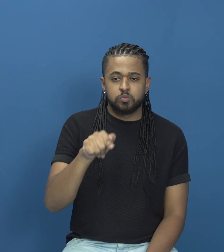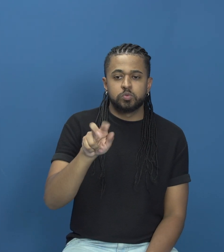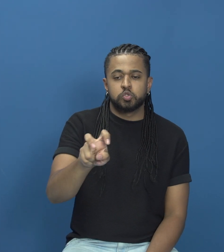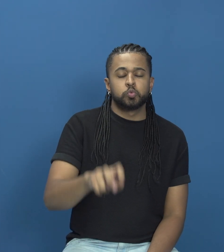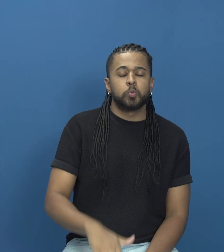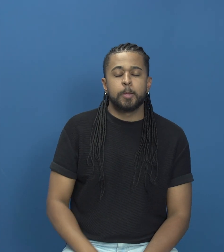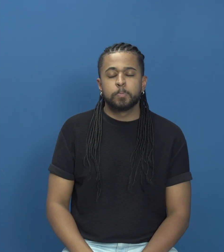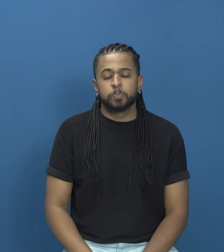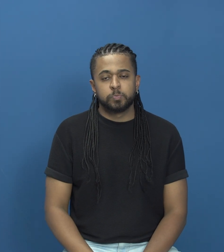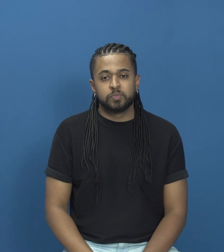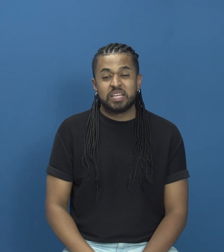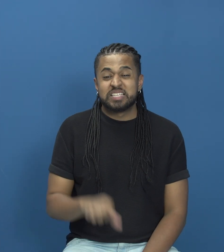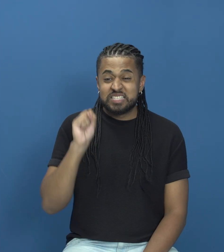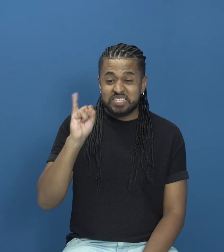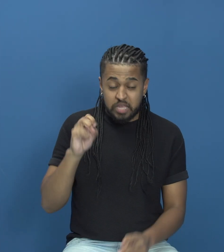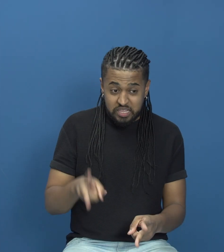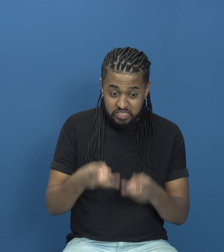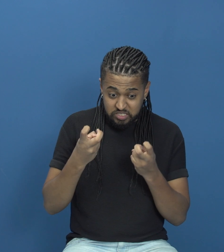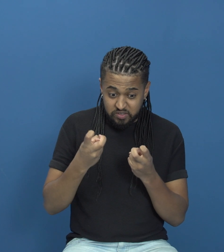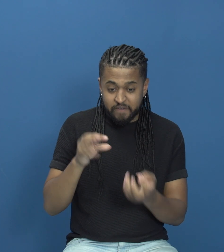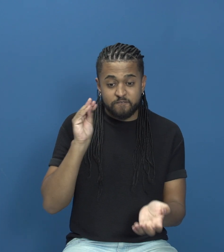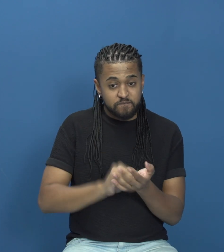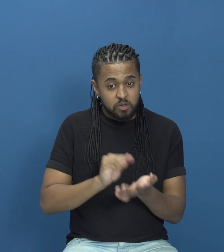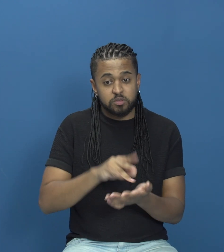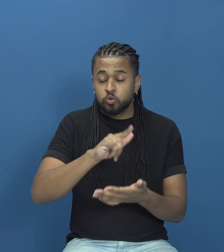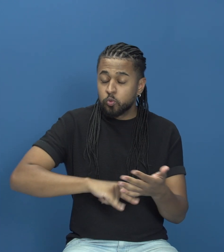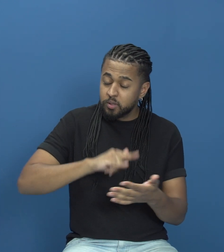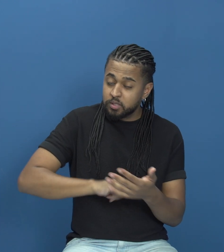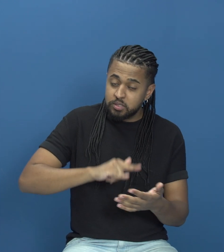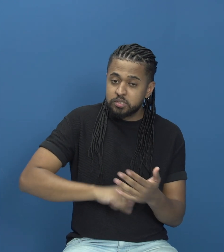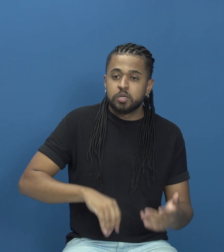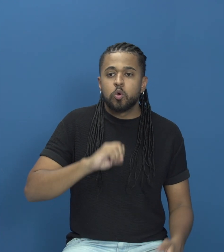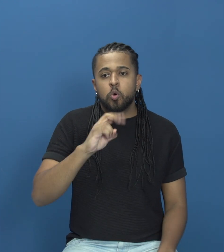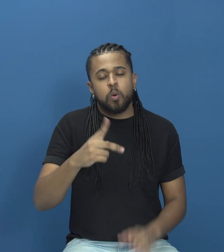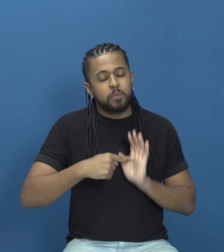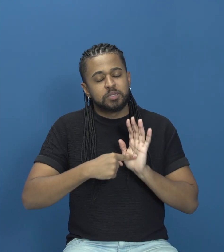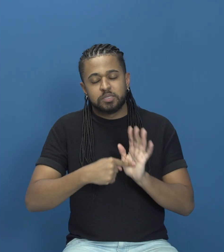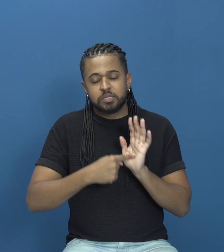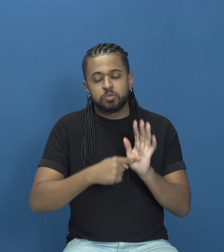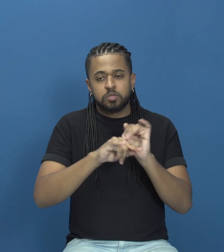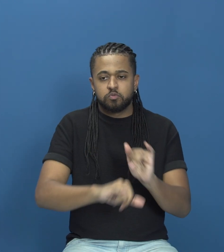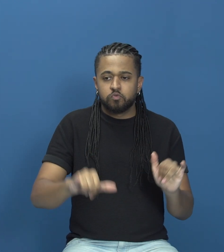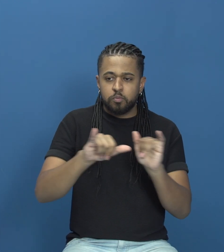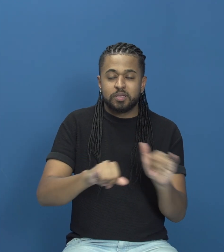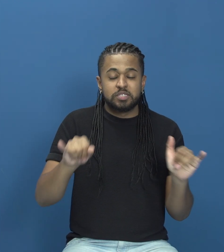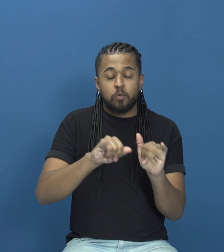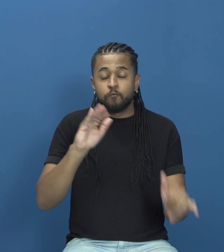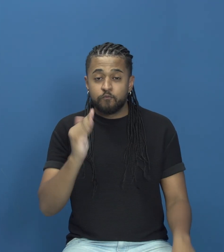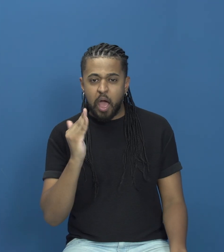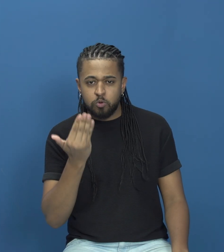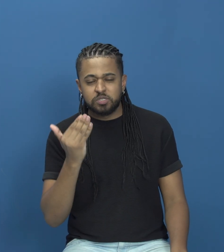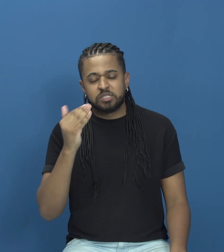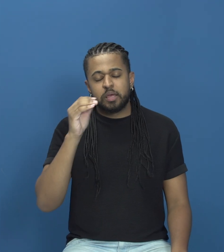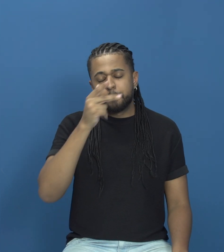13.5. Caso se identifique a falta de documentação ou a apresentação de informação falsa